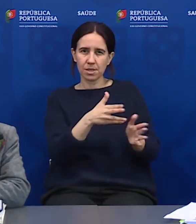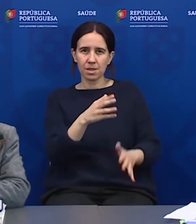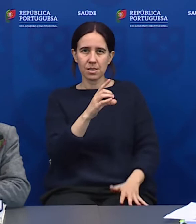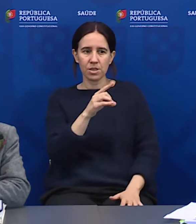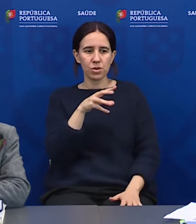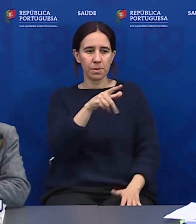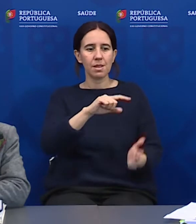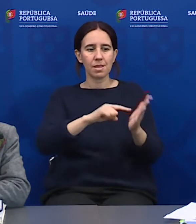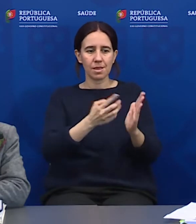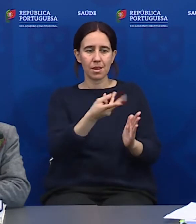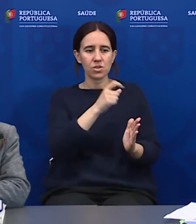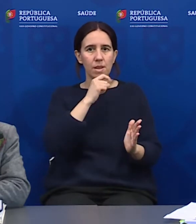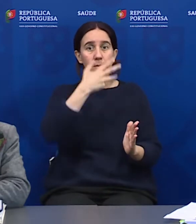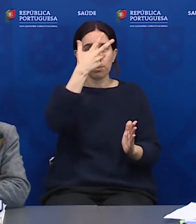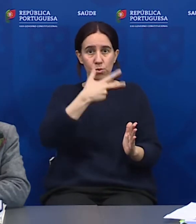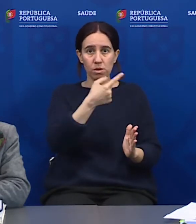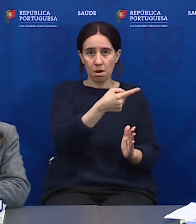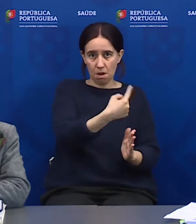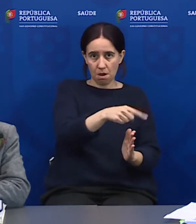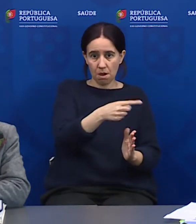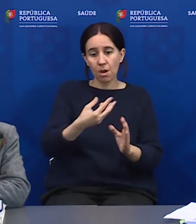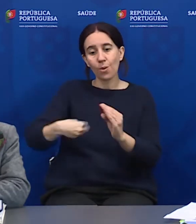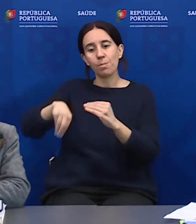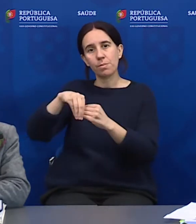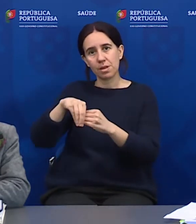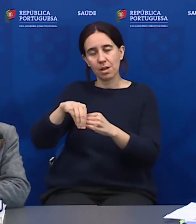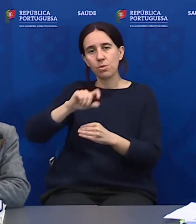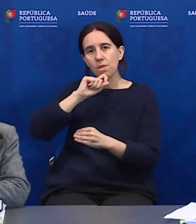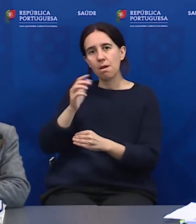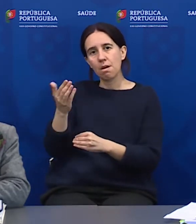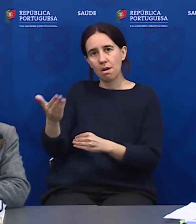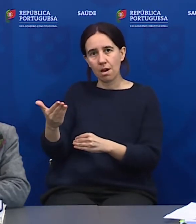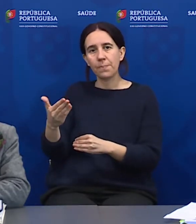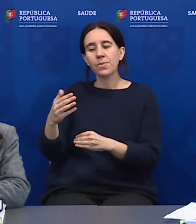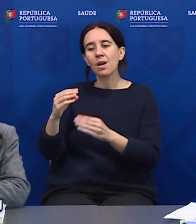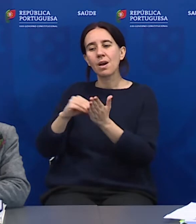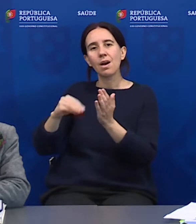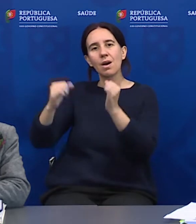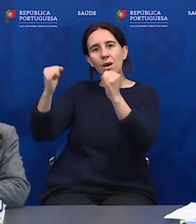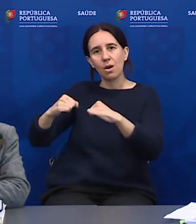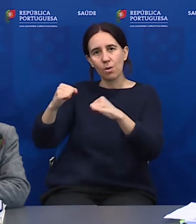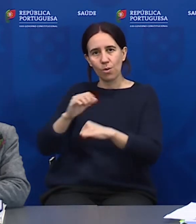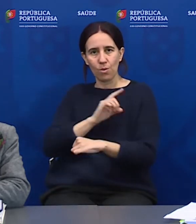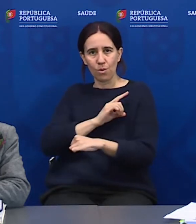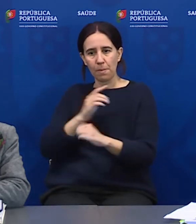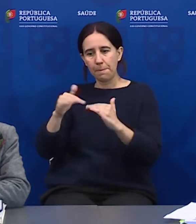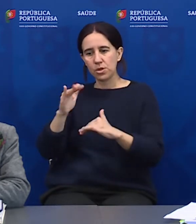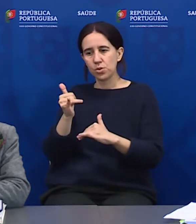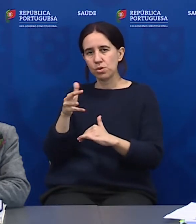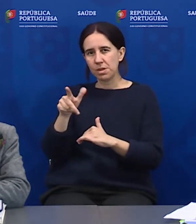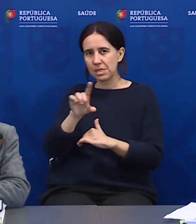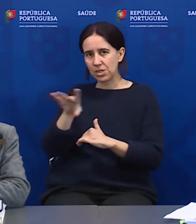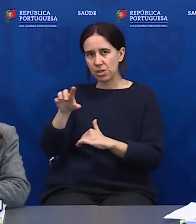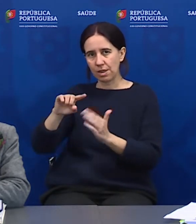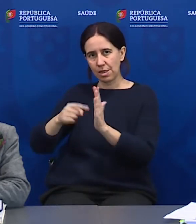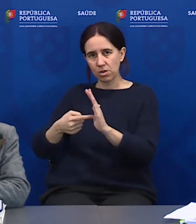6 mil testes diários, complementados com as capacidades dos convencionados, mais 2.600 testes,